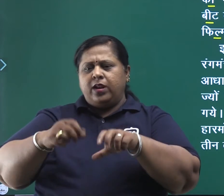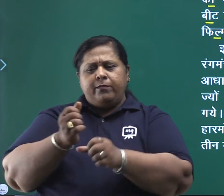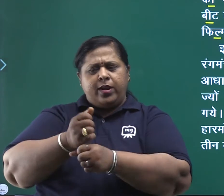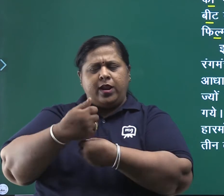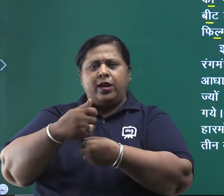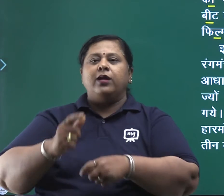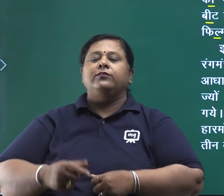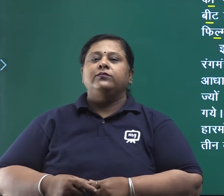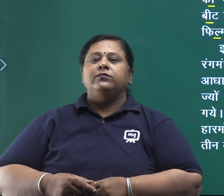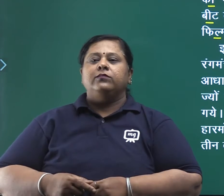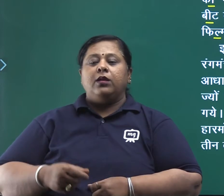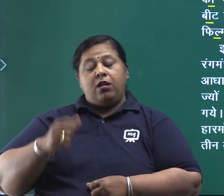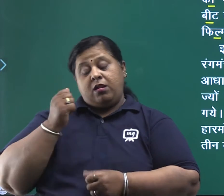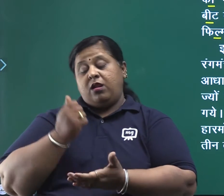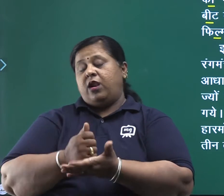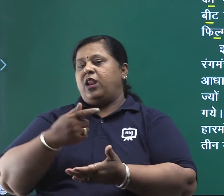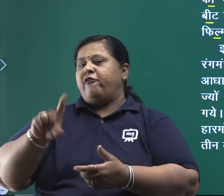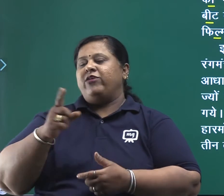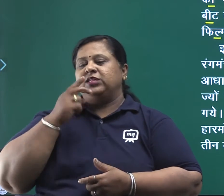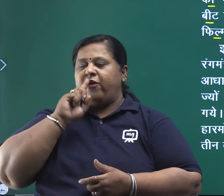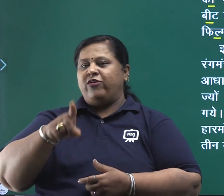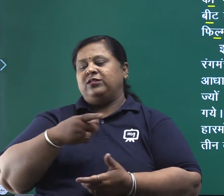का निर्णय लिया।